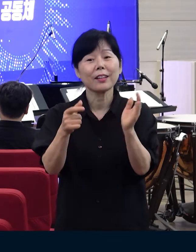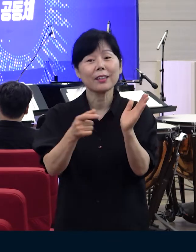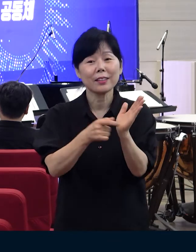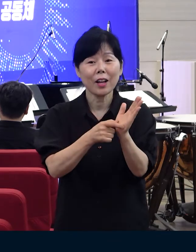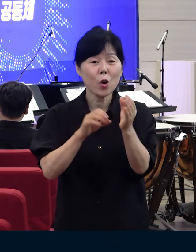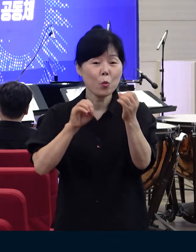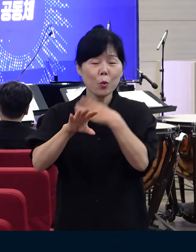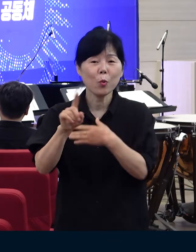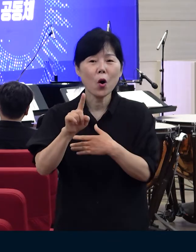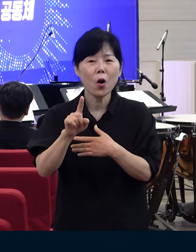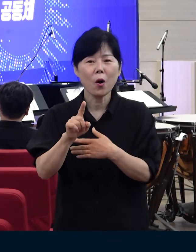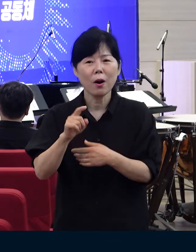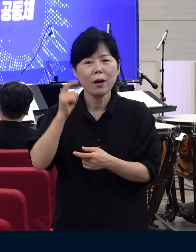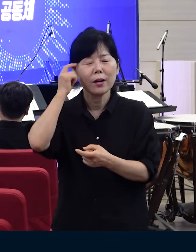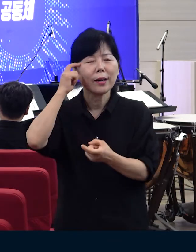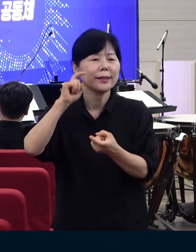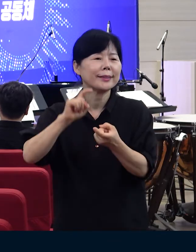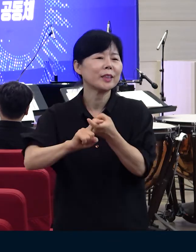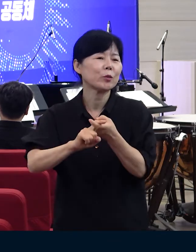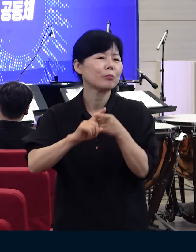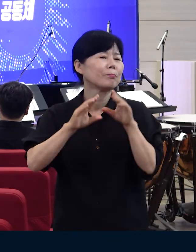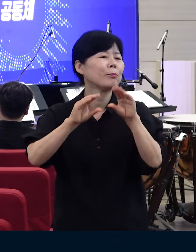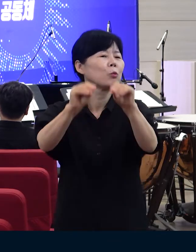이것입니다. 관심 끄세요.